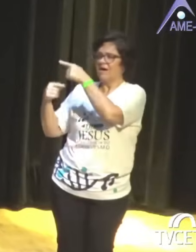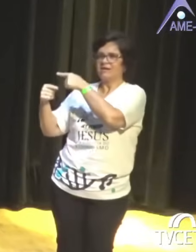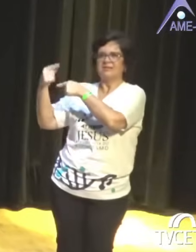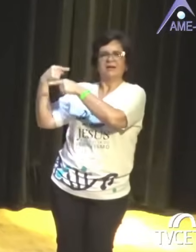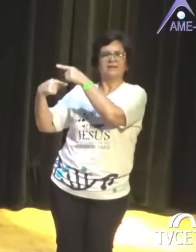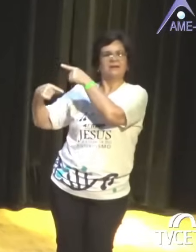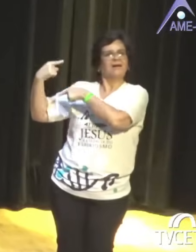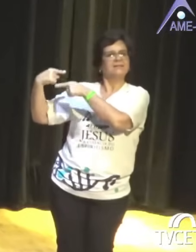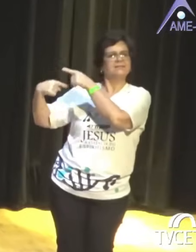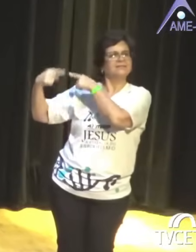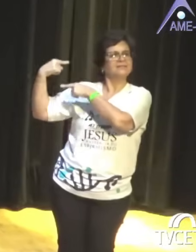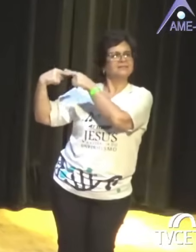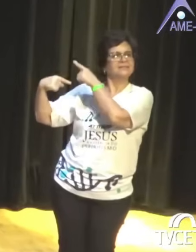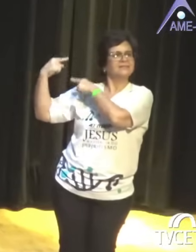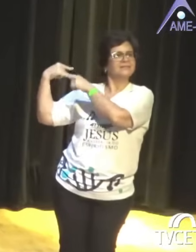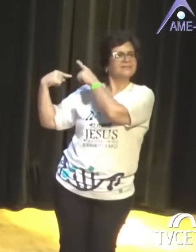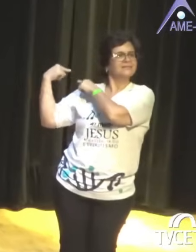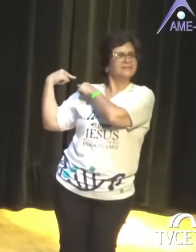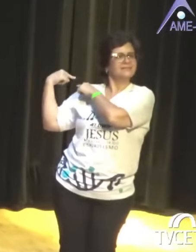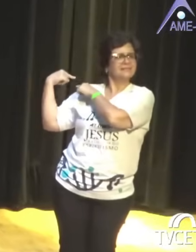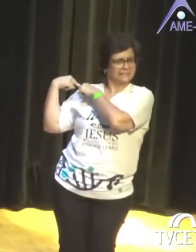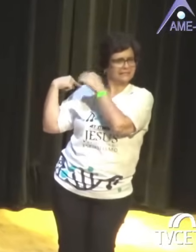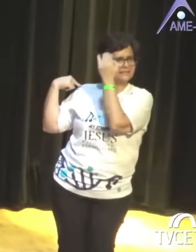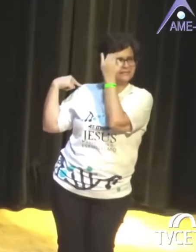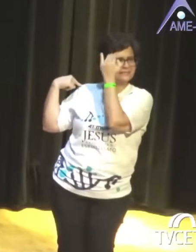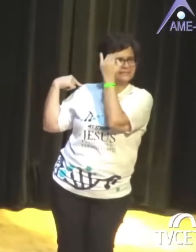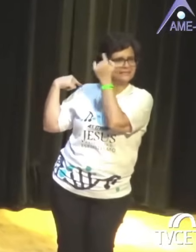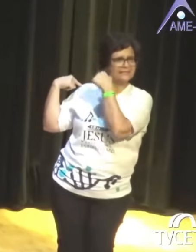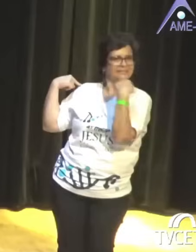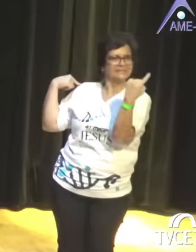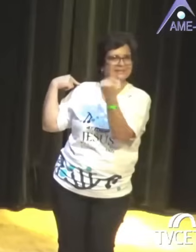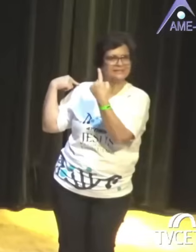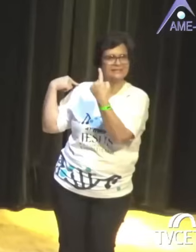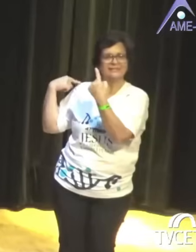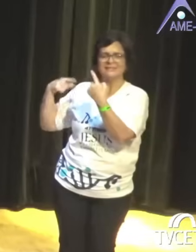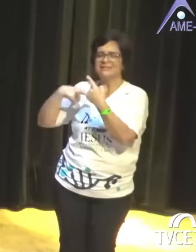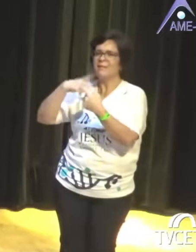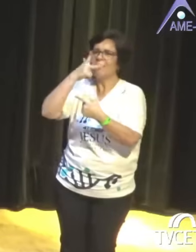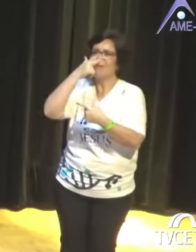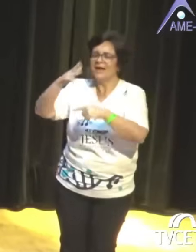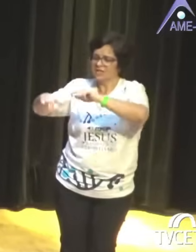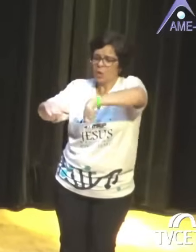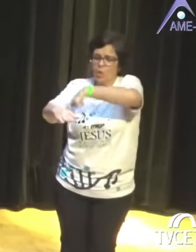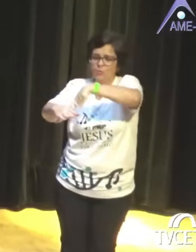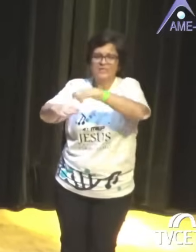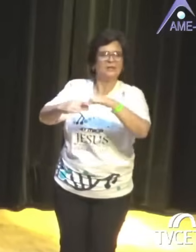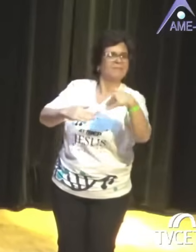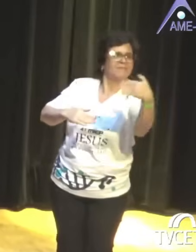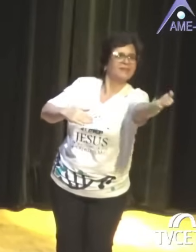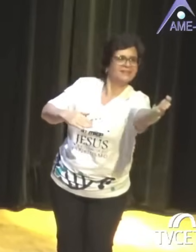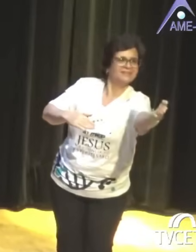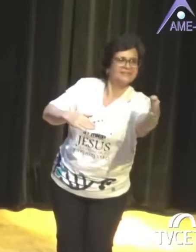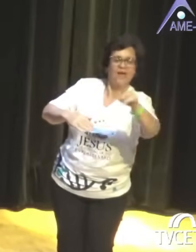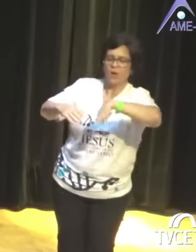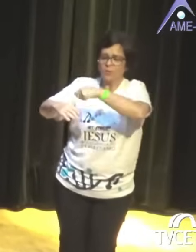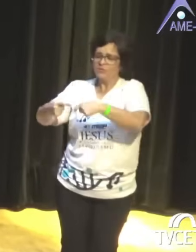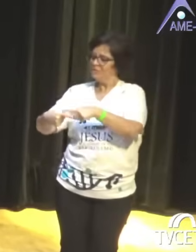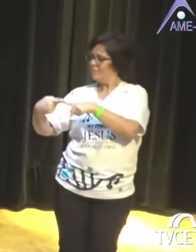foi criado antes que foi criado antes que foi criado antes você entendeu Você tem uma cozinha pela frente e uma cozinha para